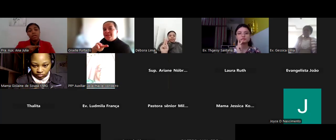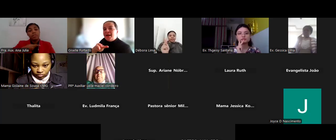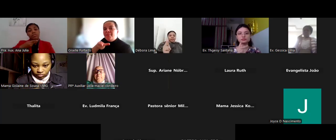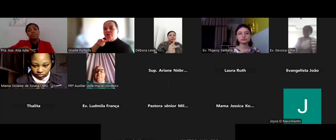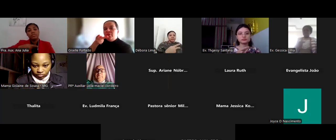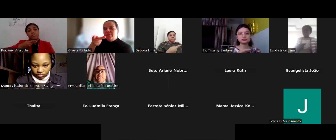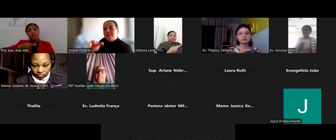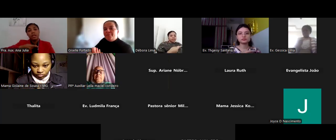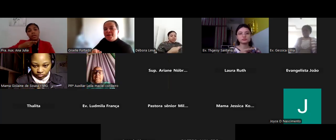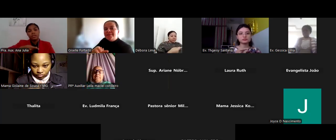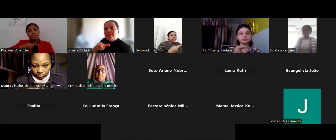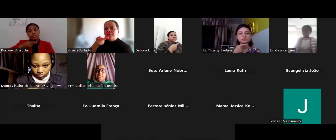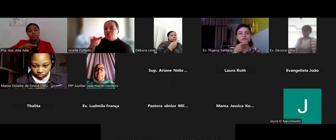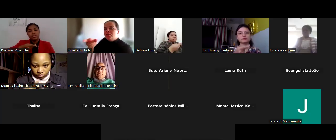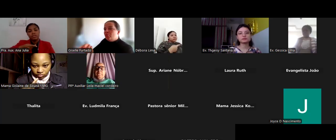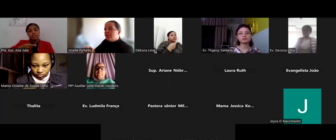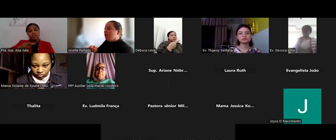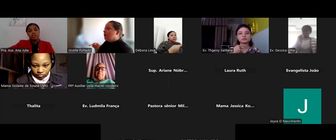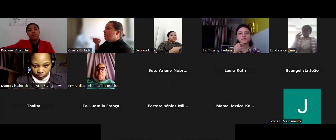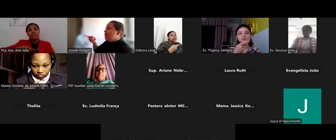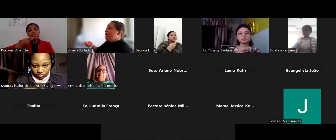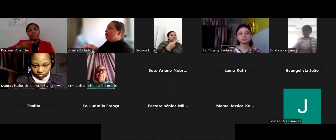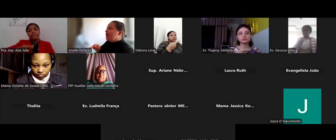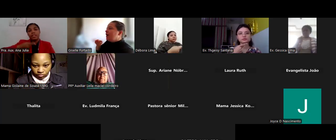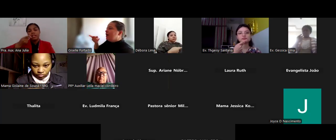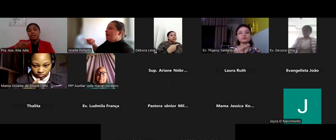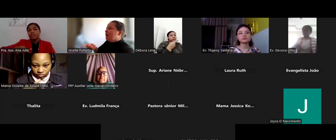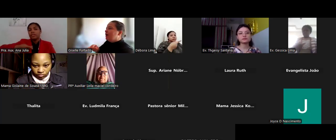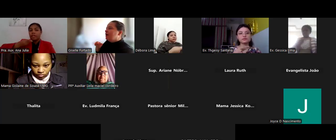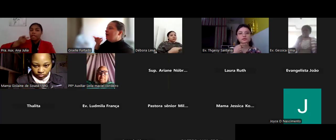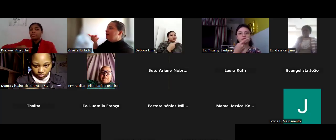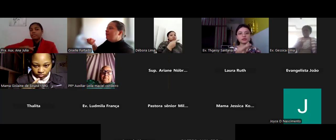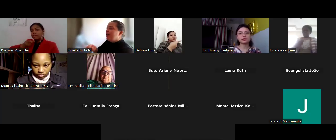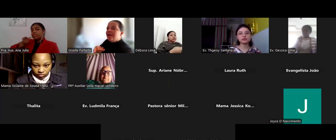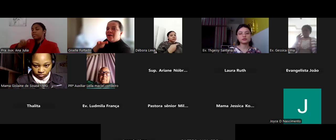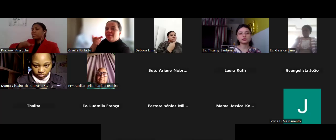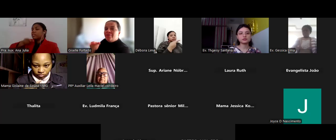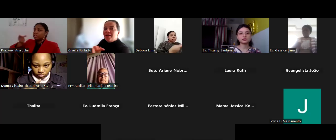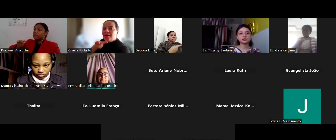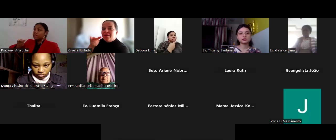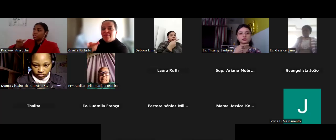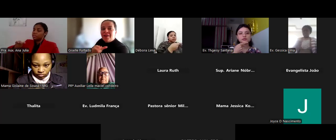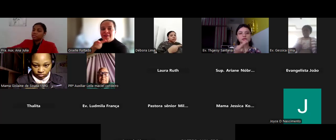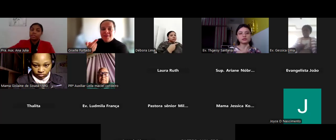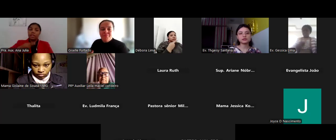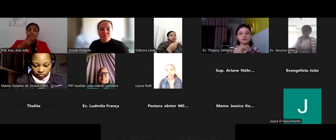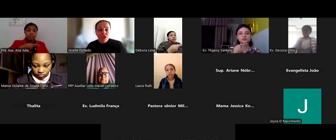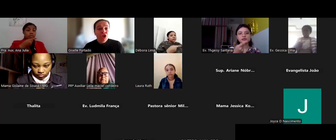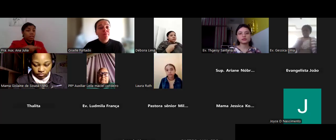deitar a mão e vai passar na frente da boca, ó. Falar, falar, falar, falar. Geralmente